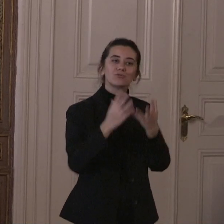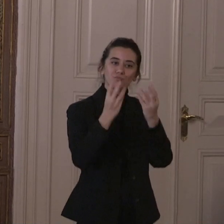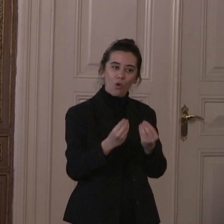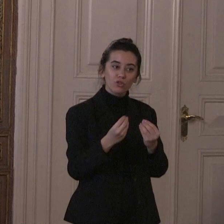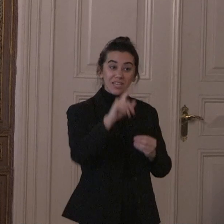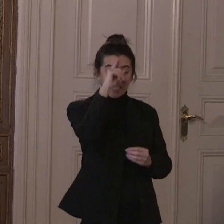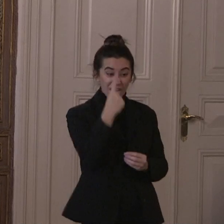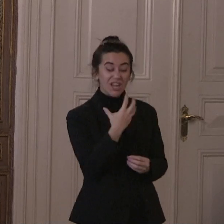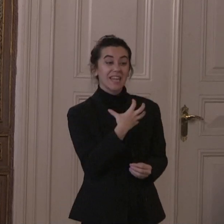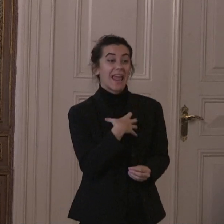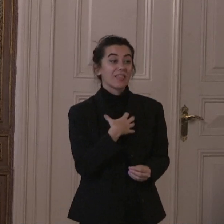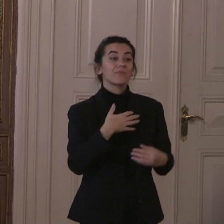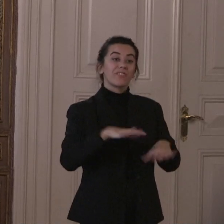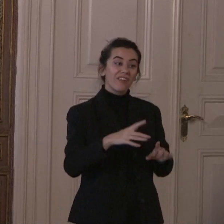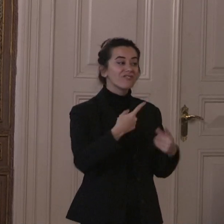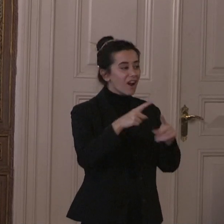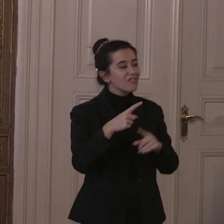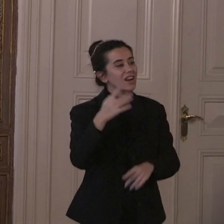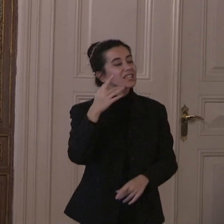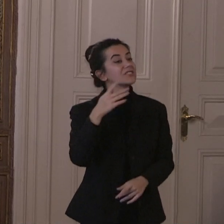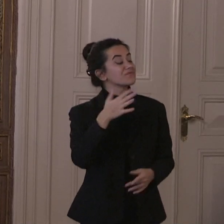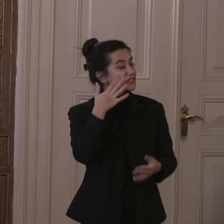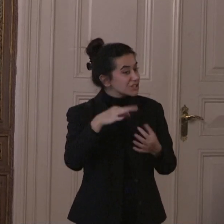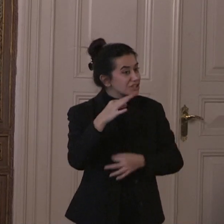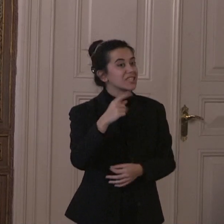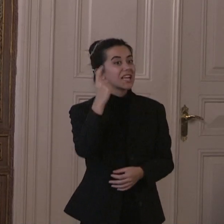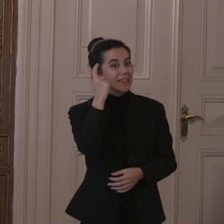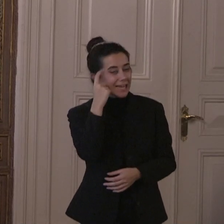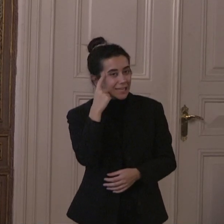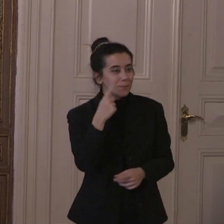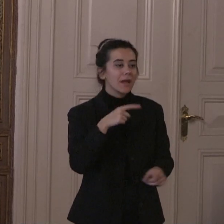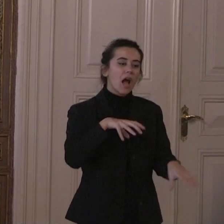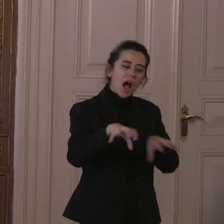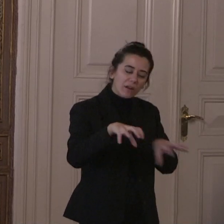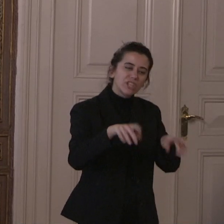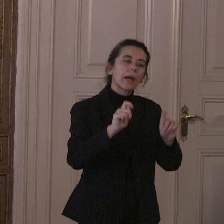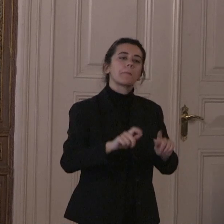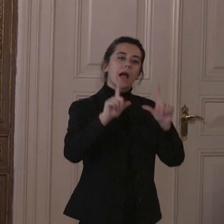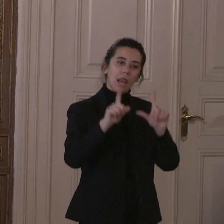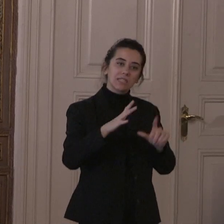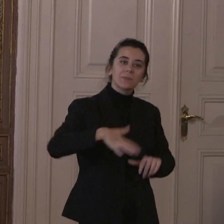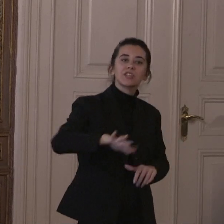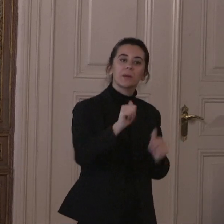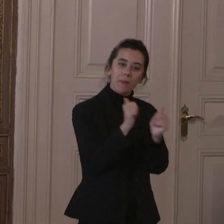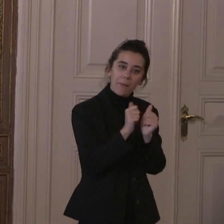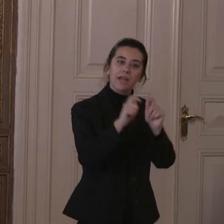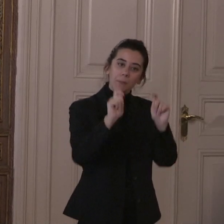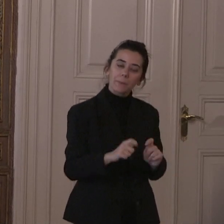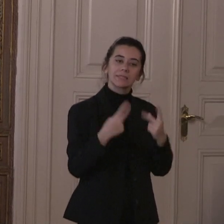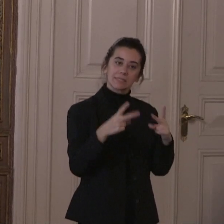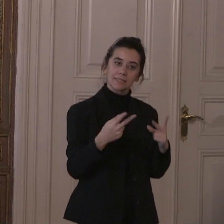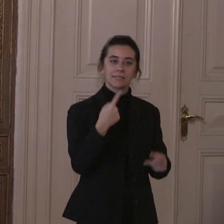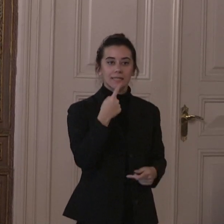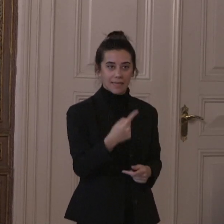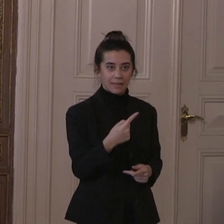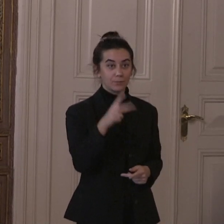arkadaşımı değil, birçok arkadaş tanıdım. Birbirimizi ayırmamamız gerektiğini ve her şeyi beraber yapabildiğimizi gördük.